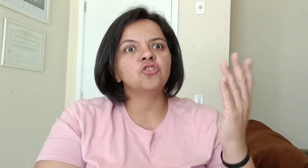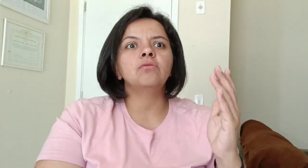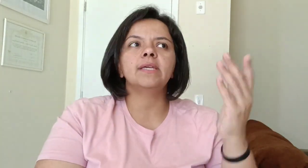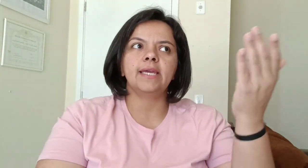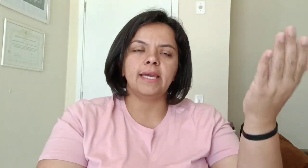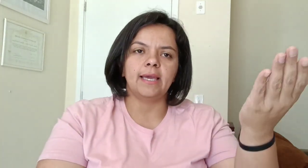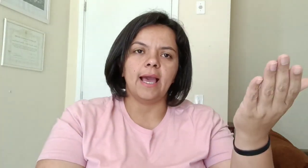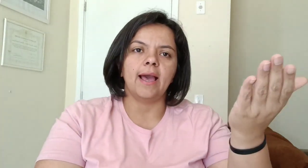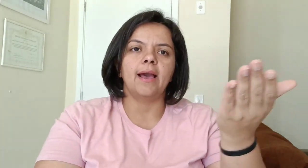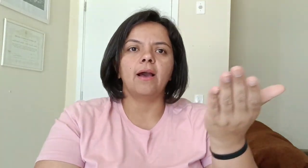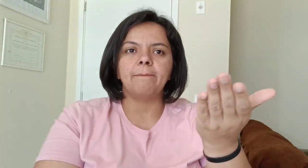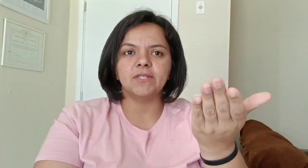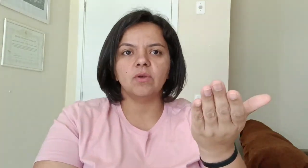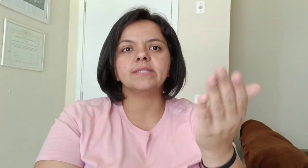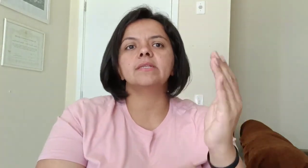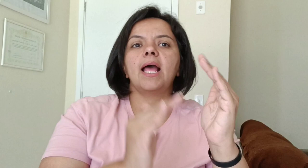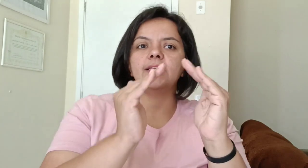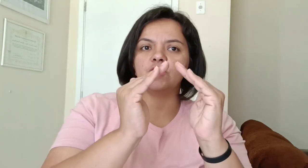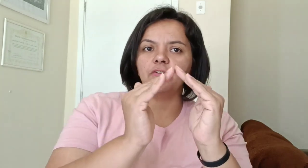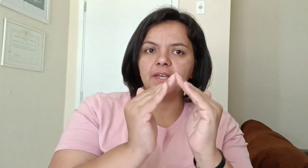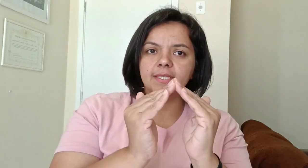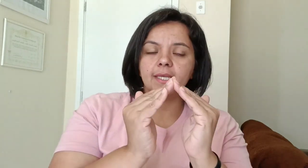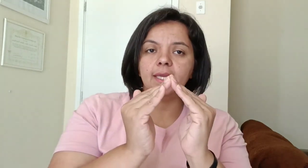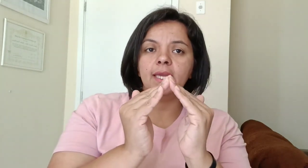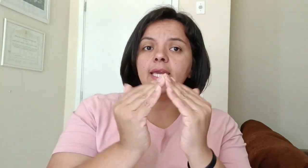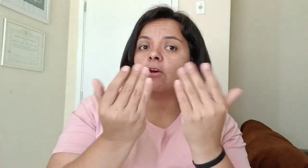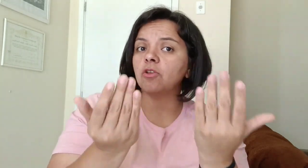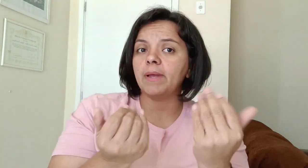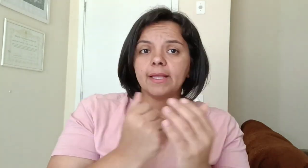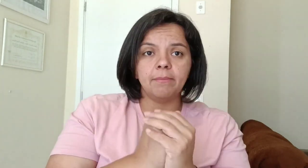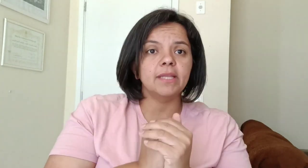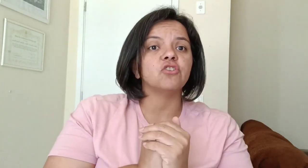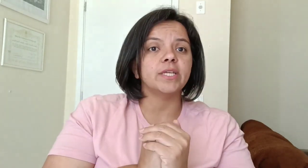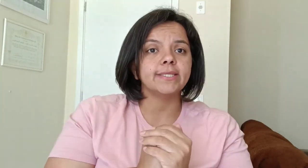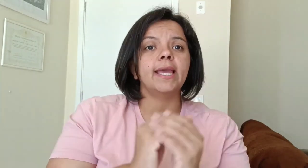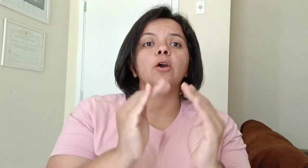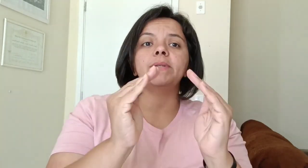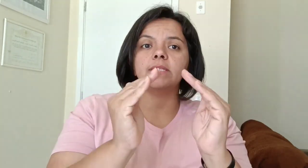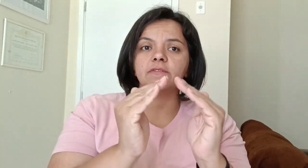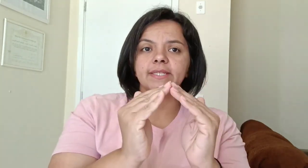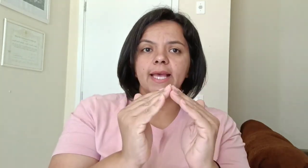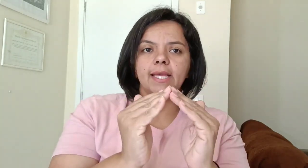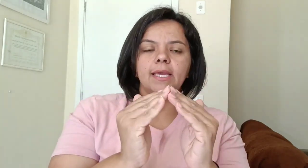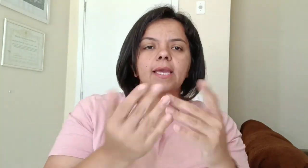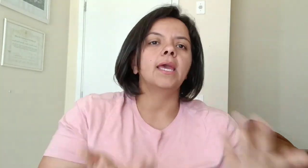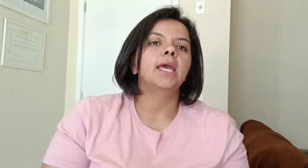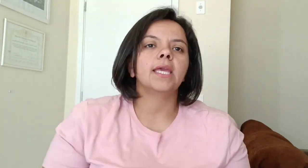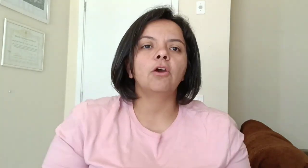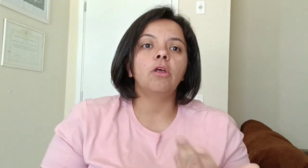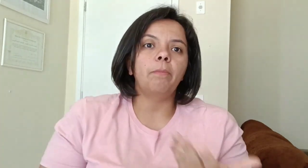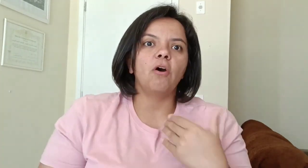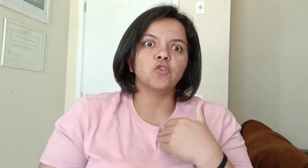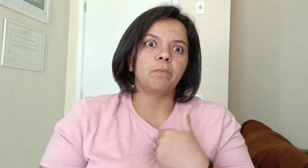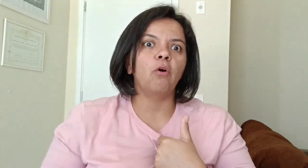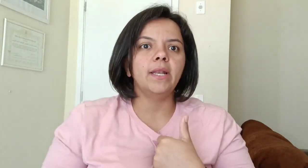vejo que a pessoa que sinalizou fez aqui e automaticamente eu já sei que eu preciso fazer aqui. Que eu não posso, por